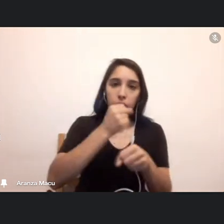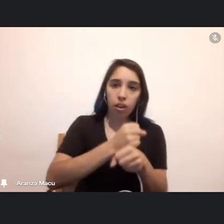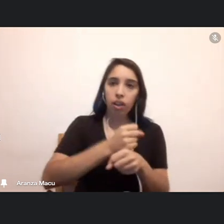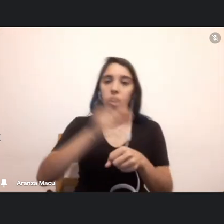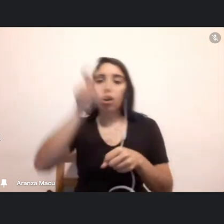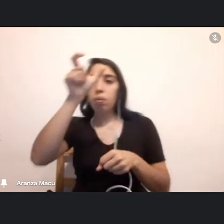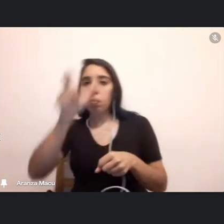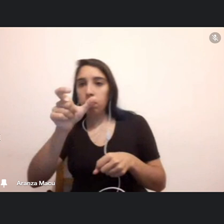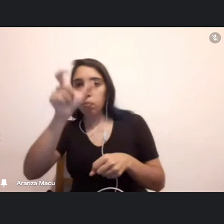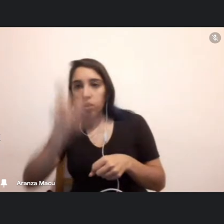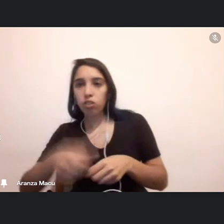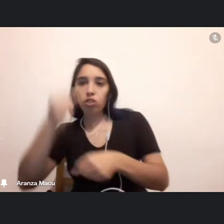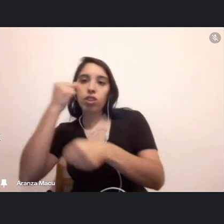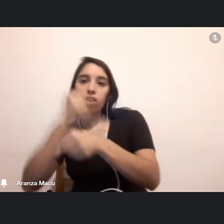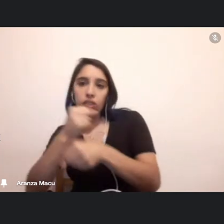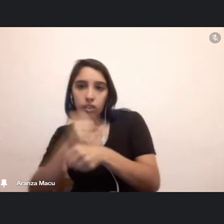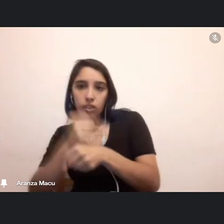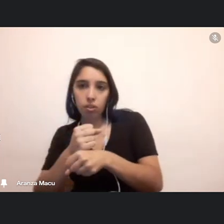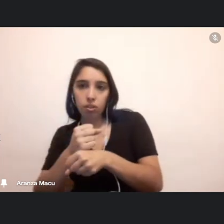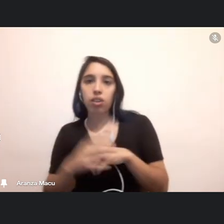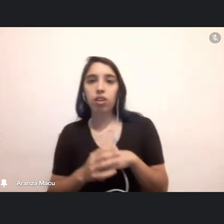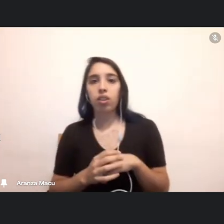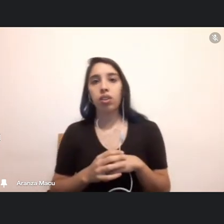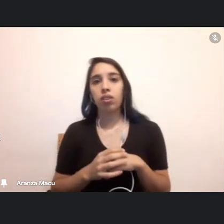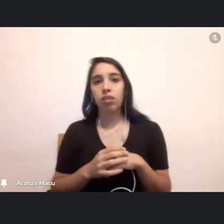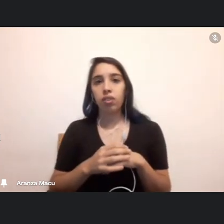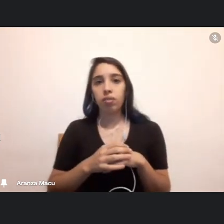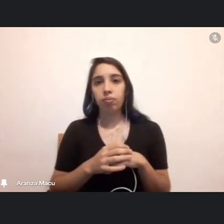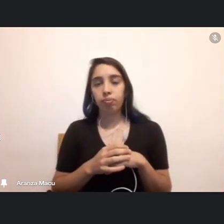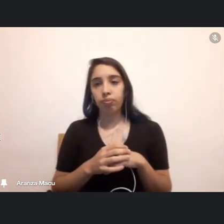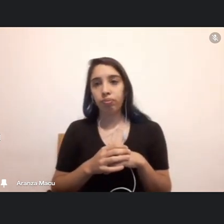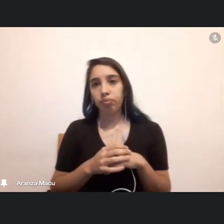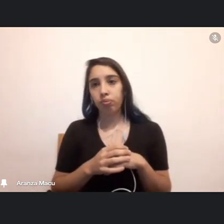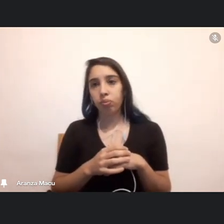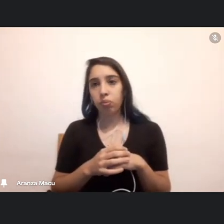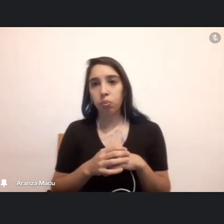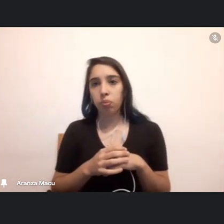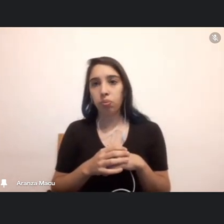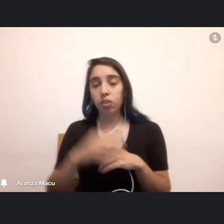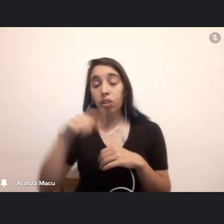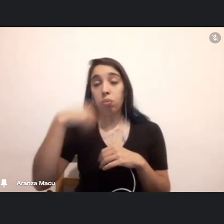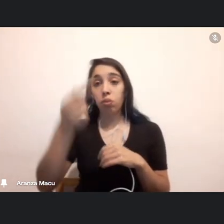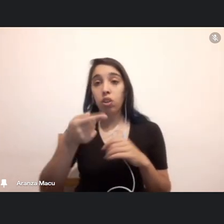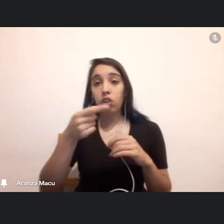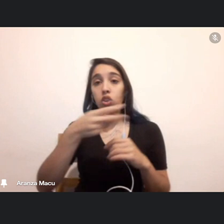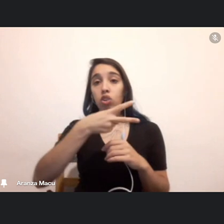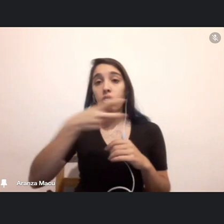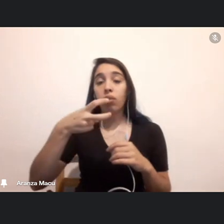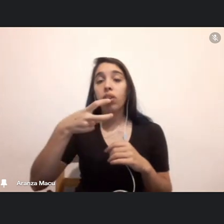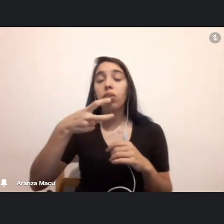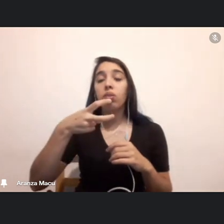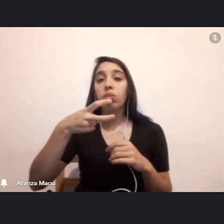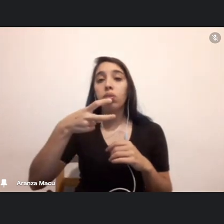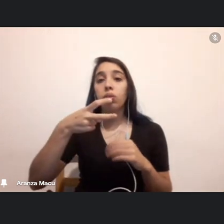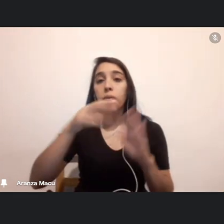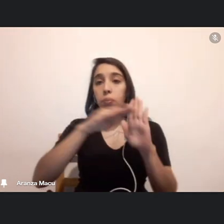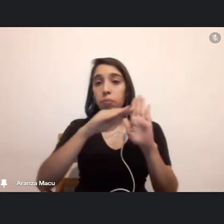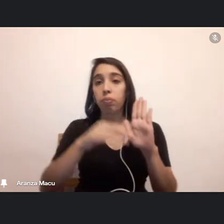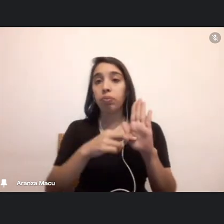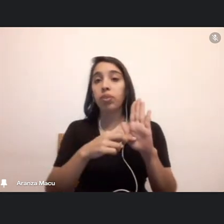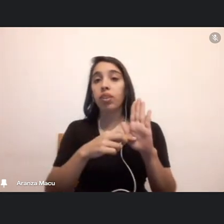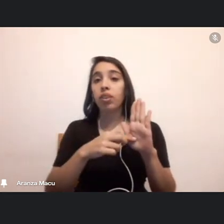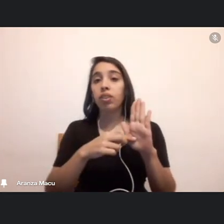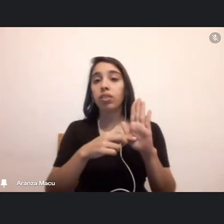docente, ¿sí? Bien. Y Bien. después tenemos el otro verbo que quería que hoy, por eso hicimos ese pequeño